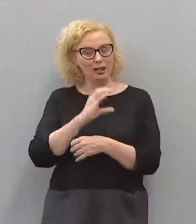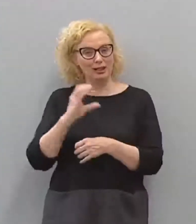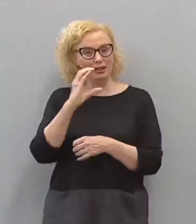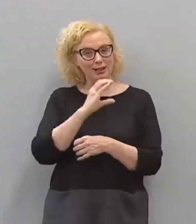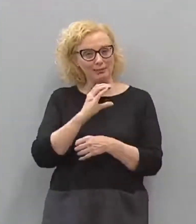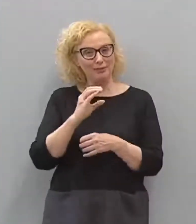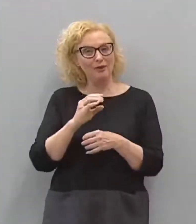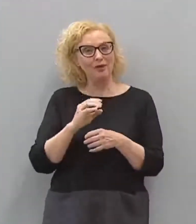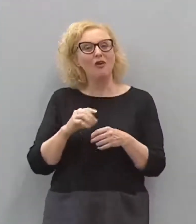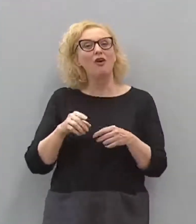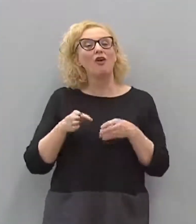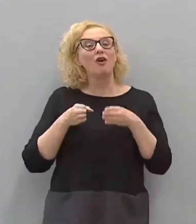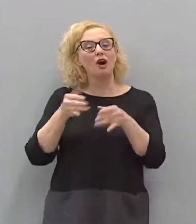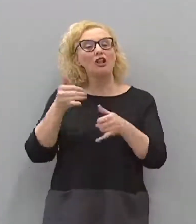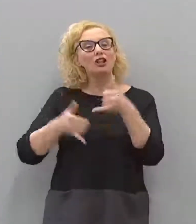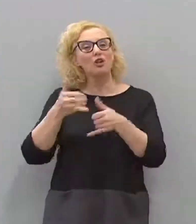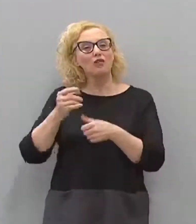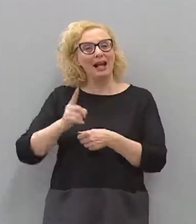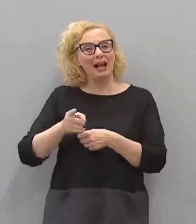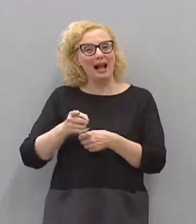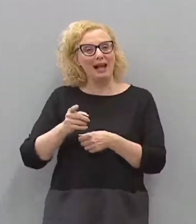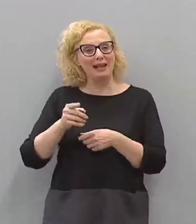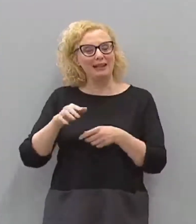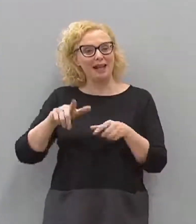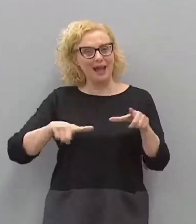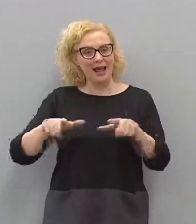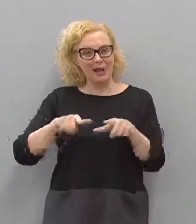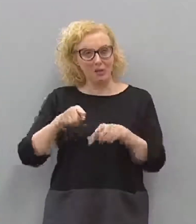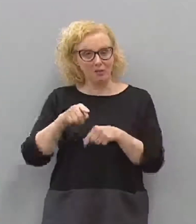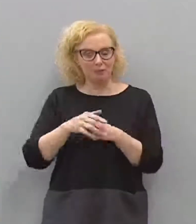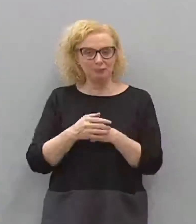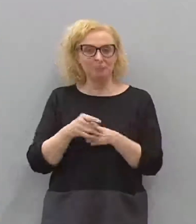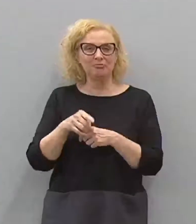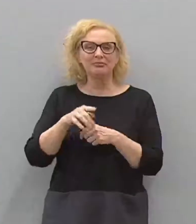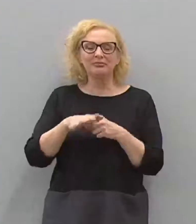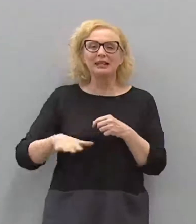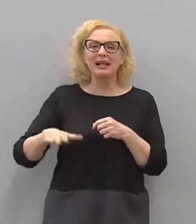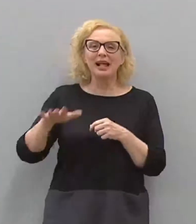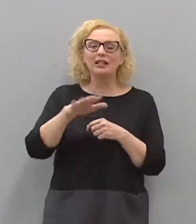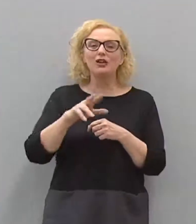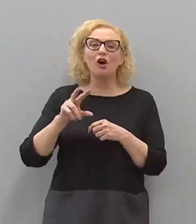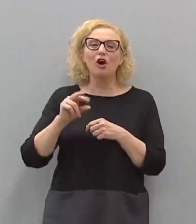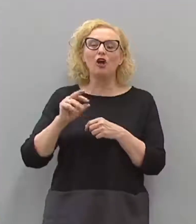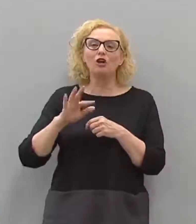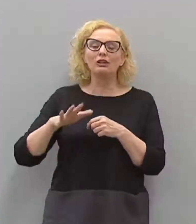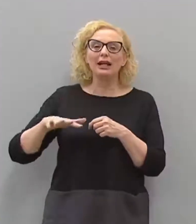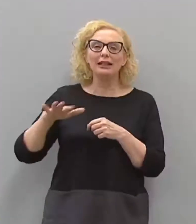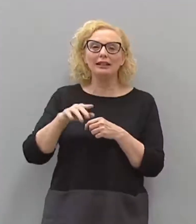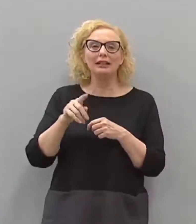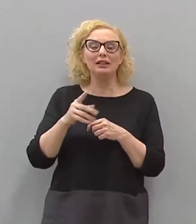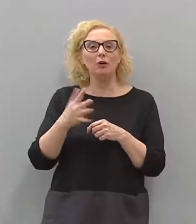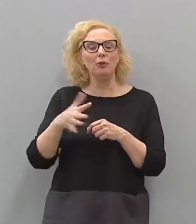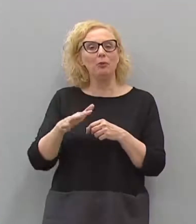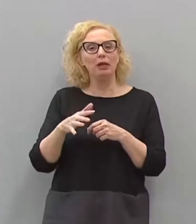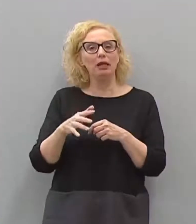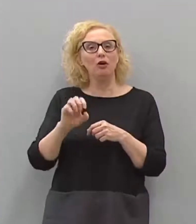la ciclovia del garda che per quanto riguarda il territorio trentino si sviluppa per circa